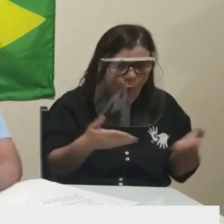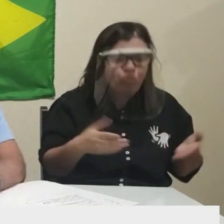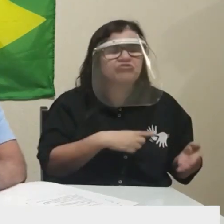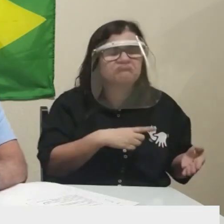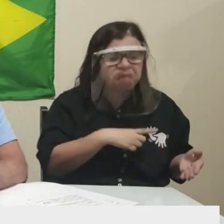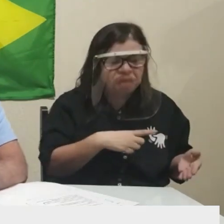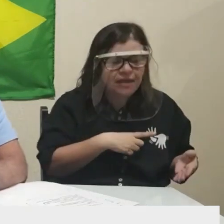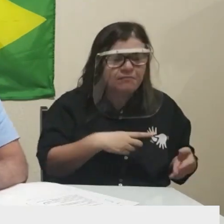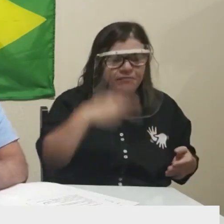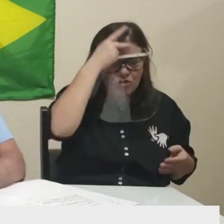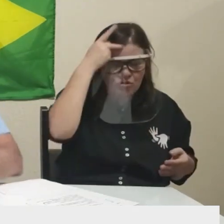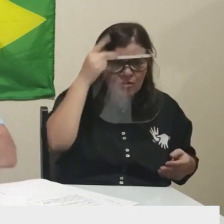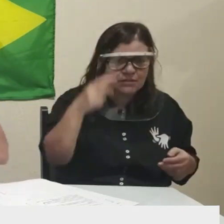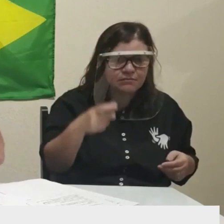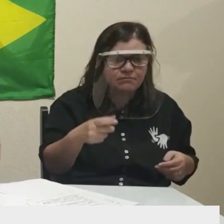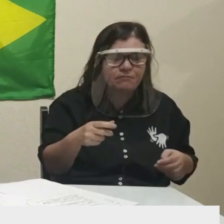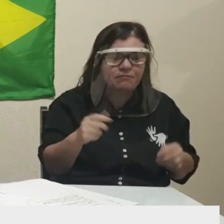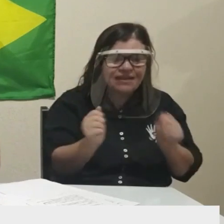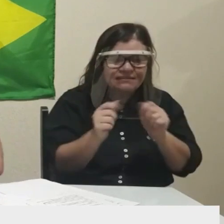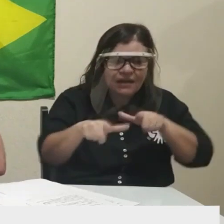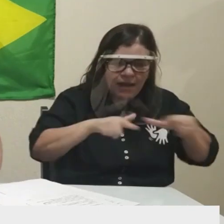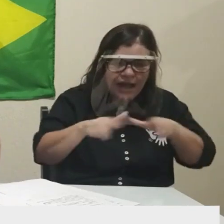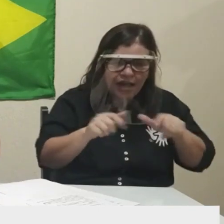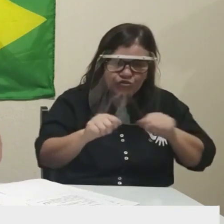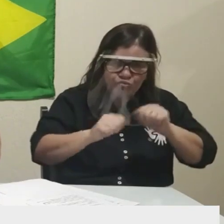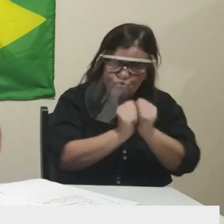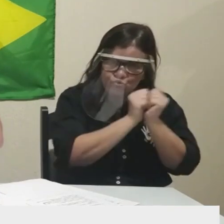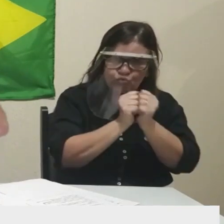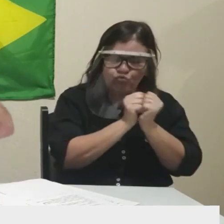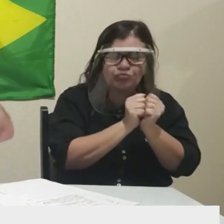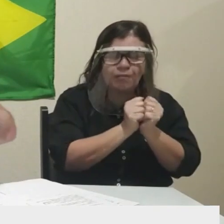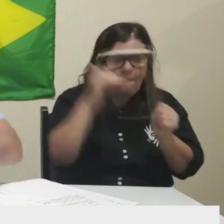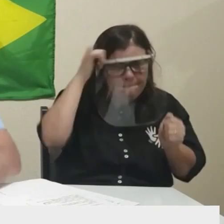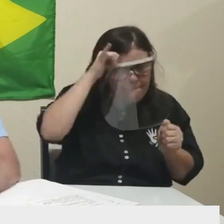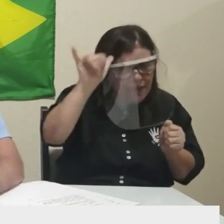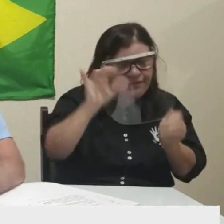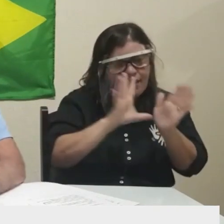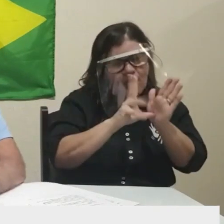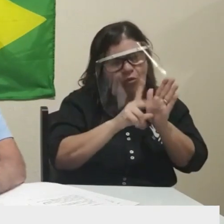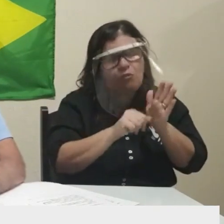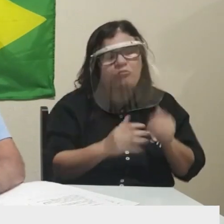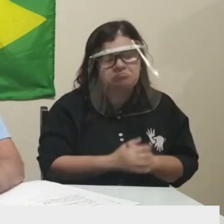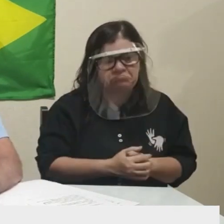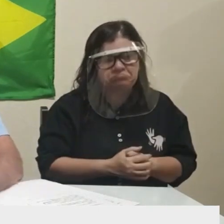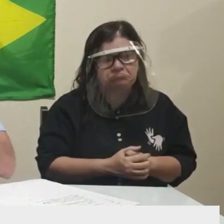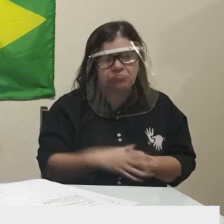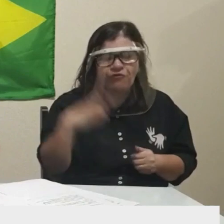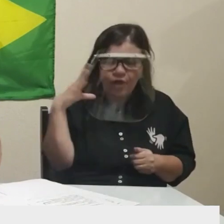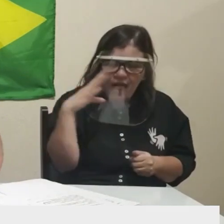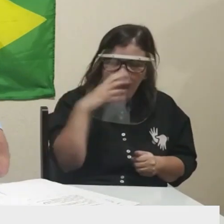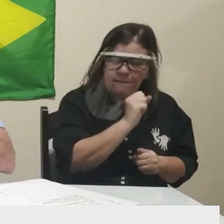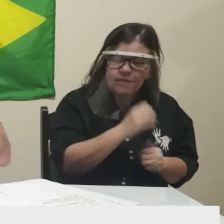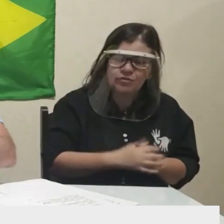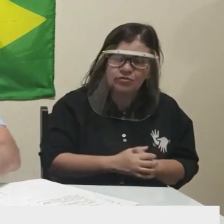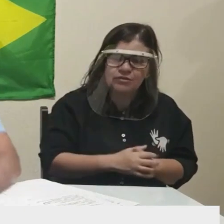militar demais. Tá certo? E o Porto de Santos, nos últimos 5 meses, bateu o recorde, mês a mês. E é só o começo,